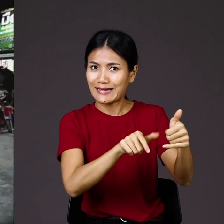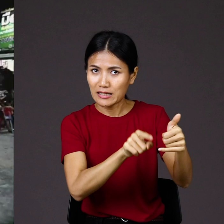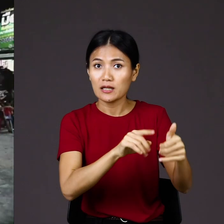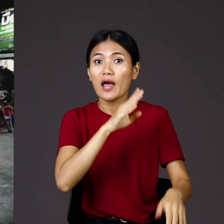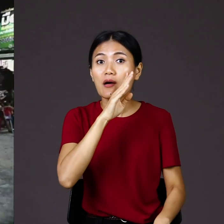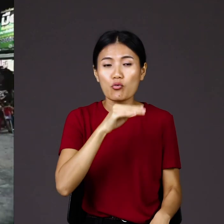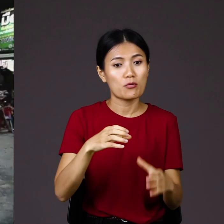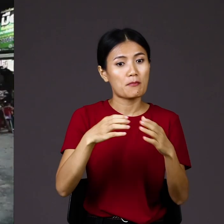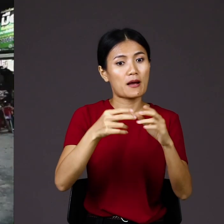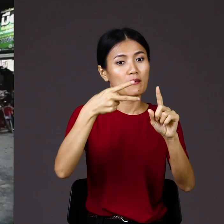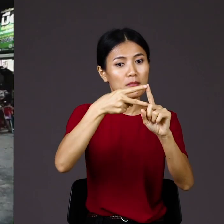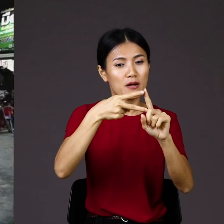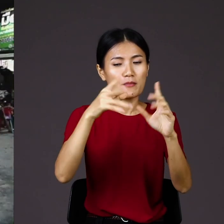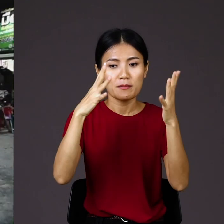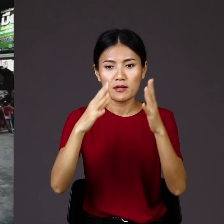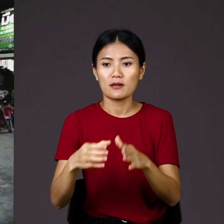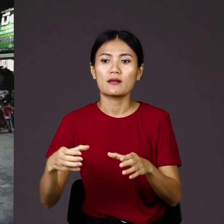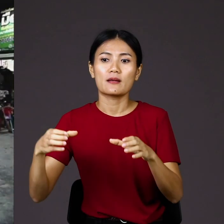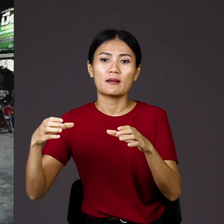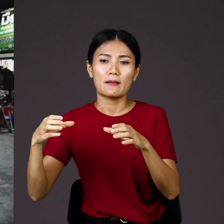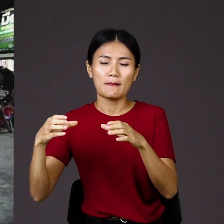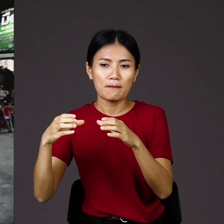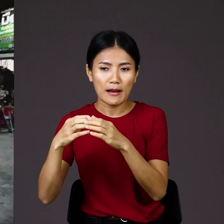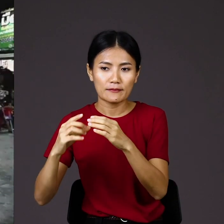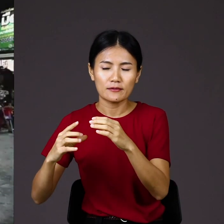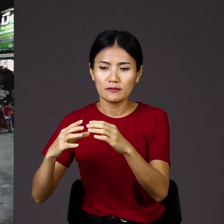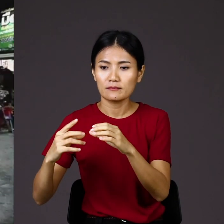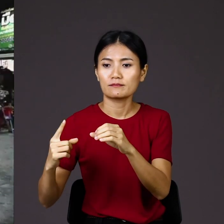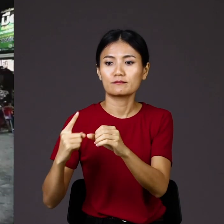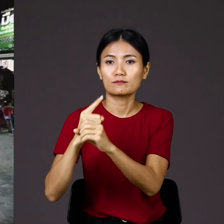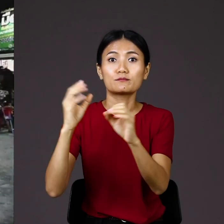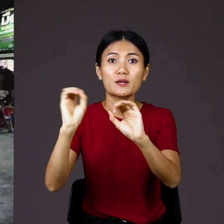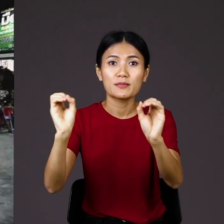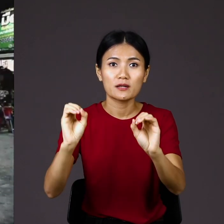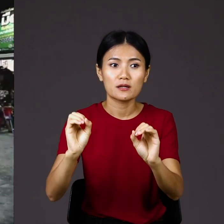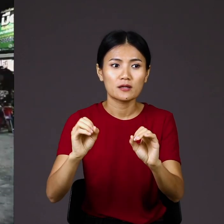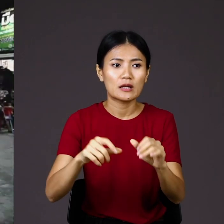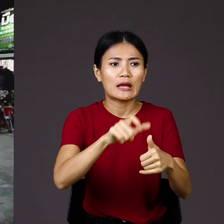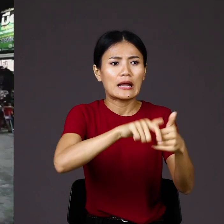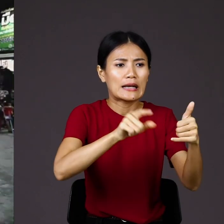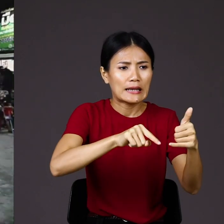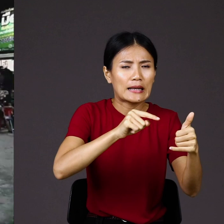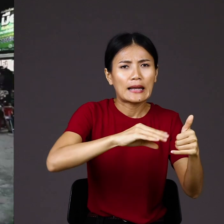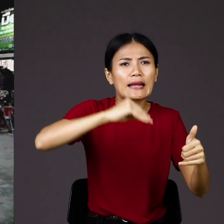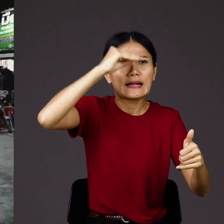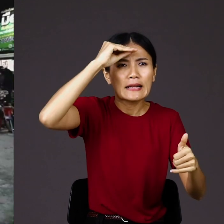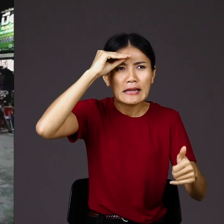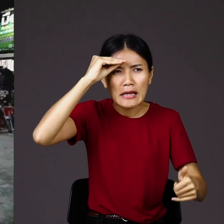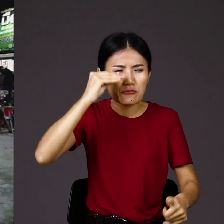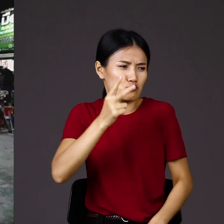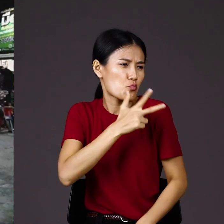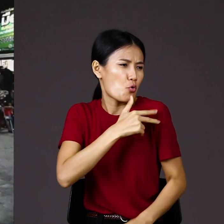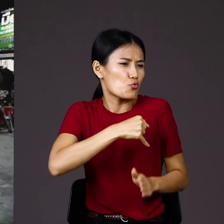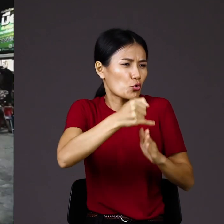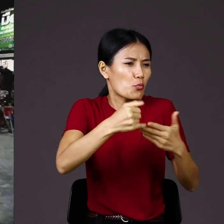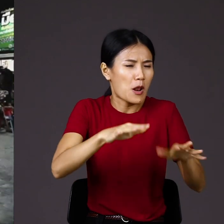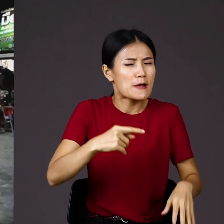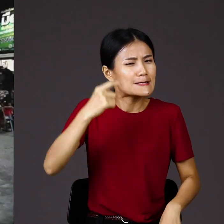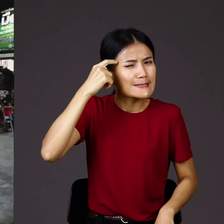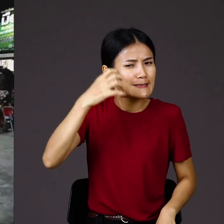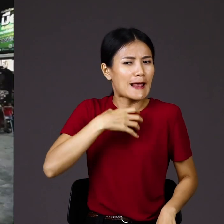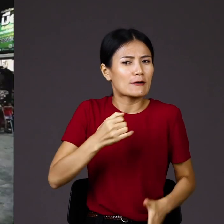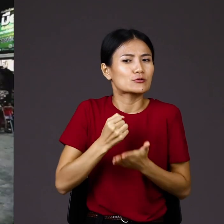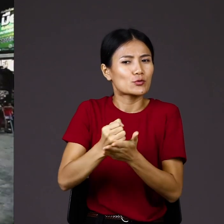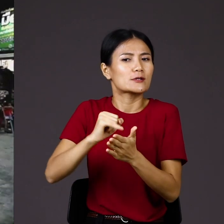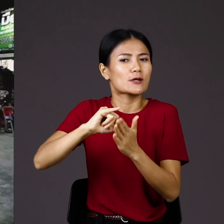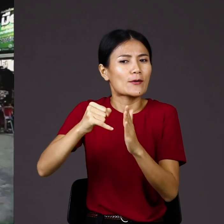แบบไพบูลย์กิจวรวุฒิถ้าหากเราไม่มีพรรคอนาคตใหม่ไม่มีคณะก้าวหน้าไพบูลย์กิจวรวุฒิเรียนหนังสือแทบตายมี